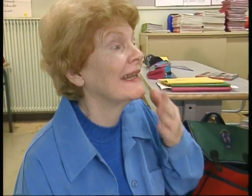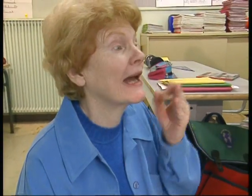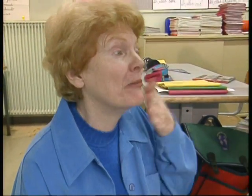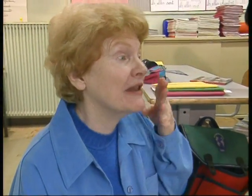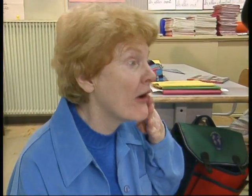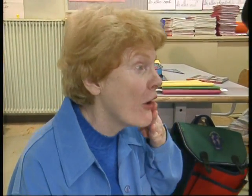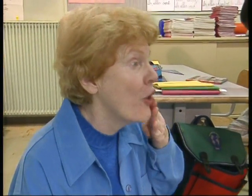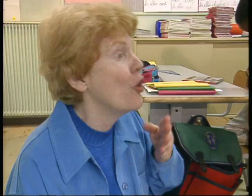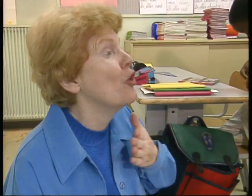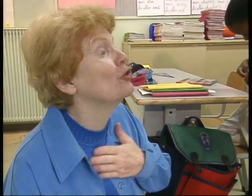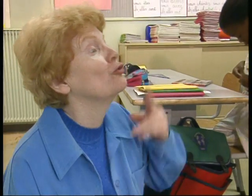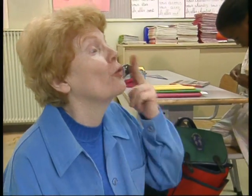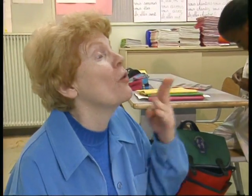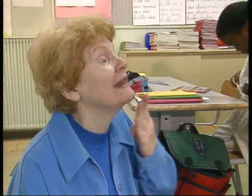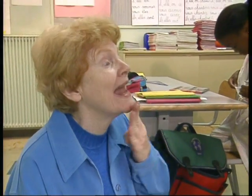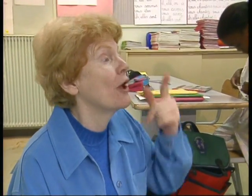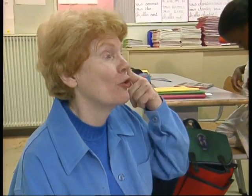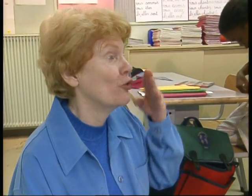te répéter.